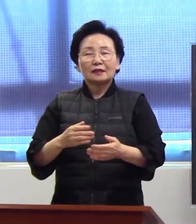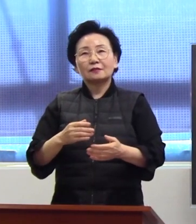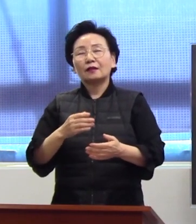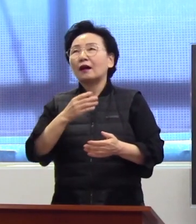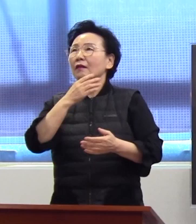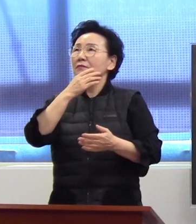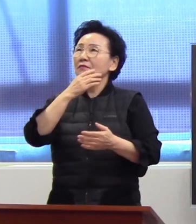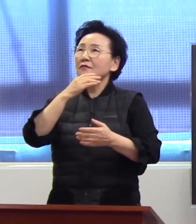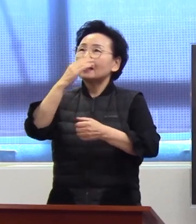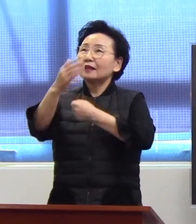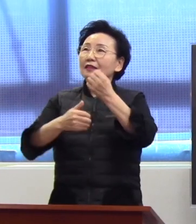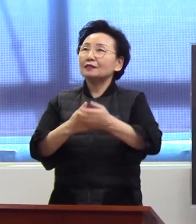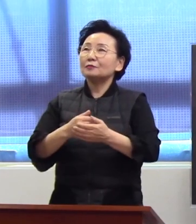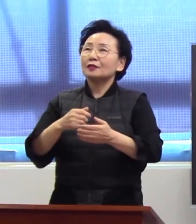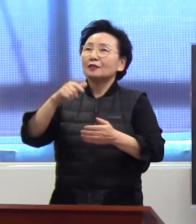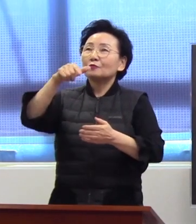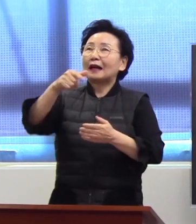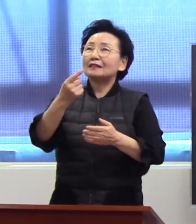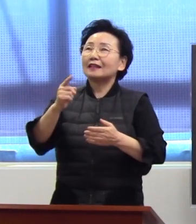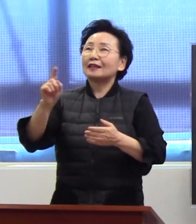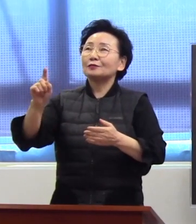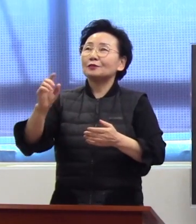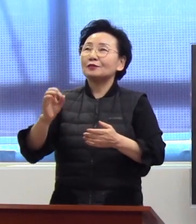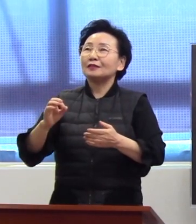그래서 하나님이 광야라고